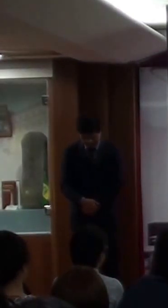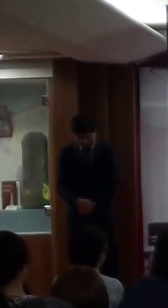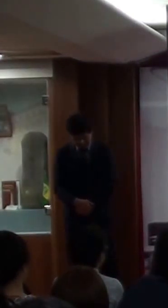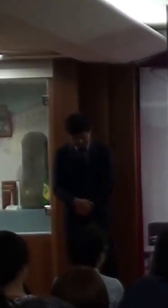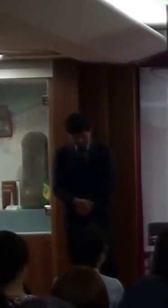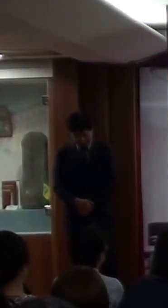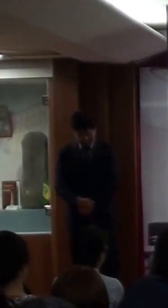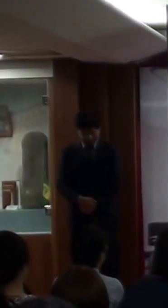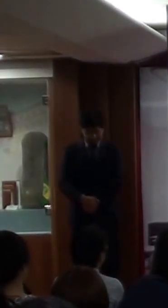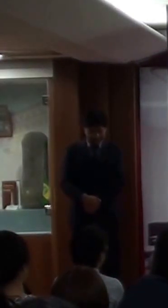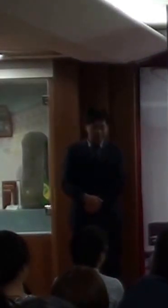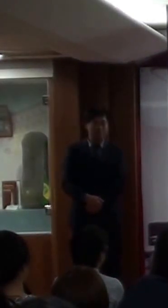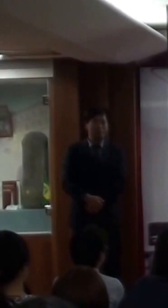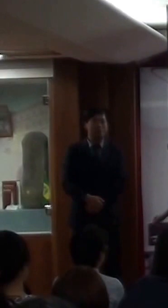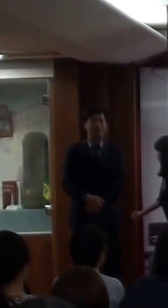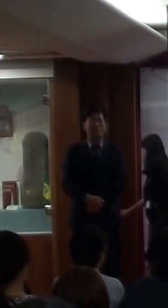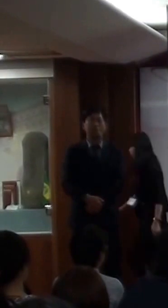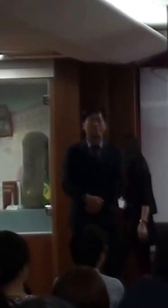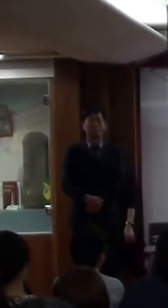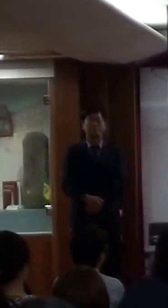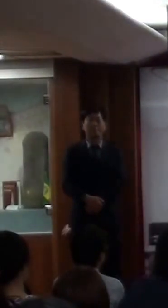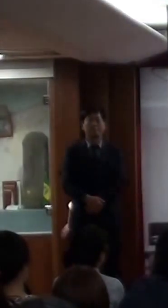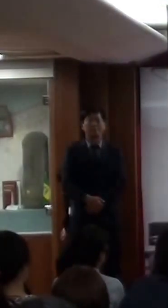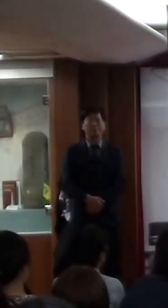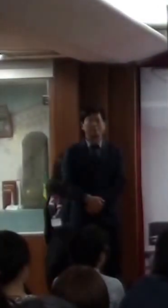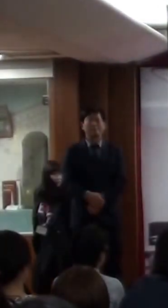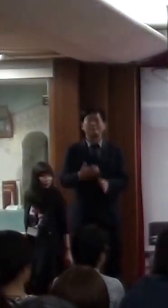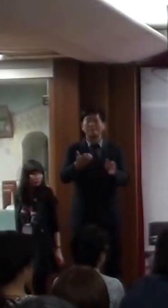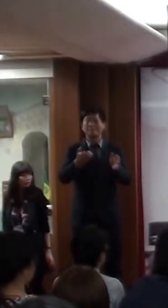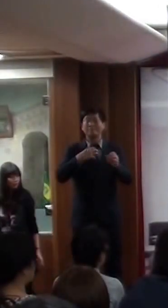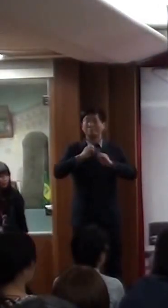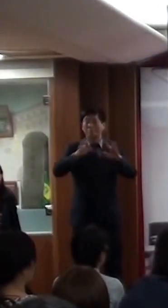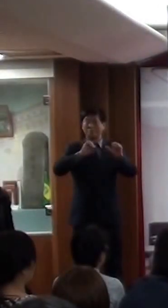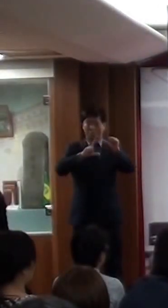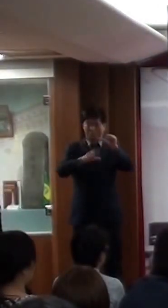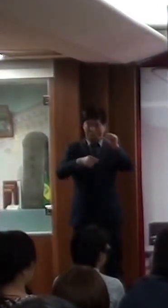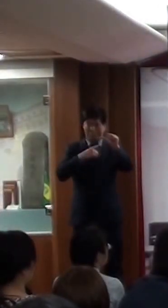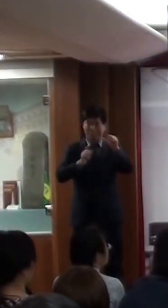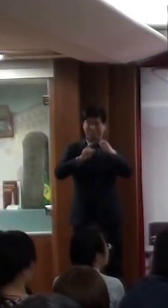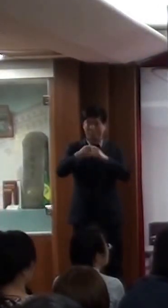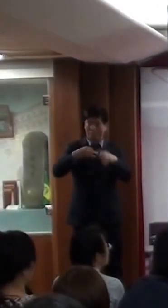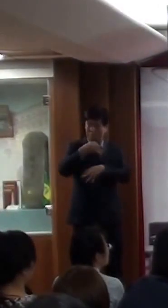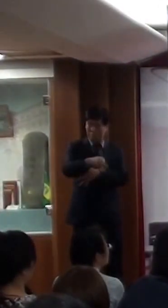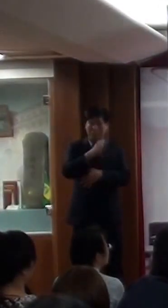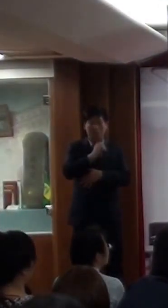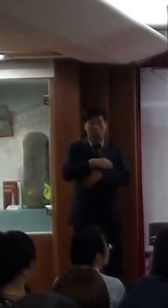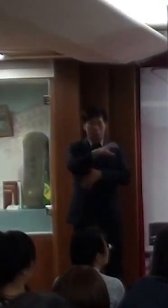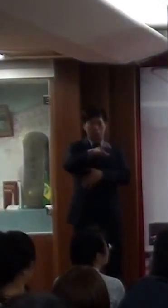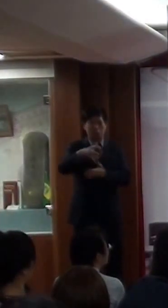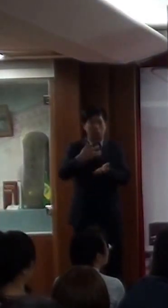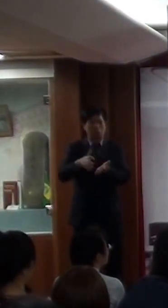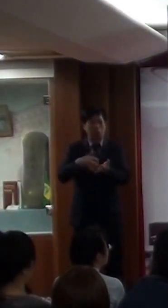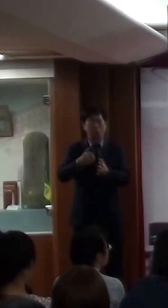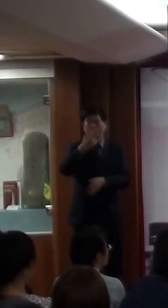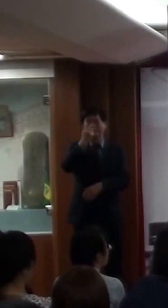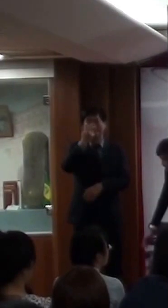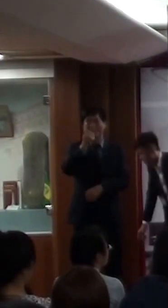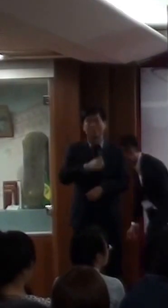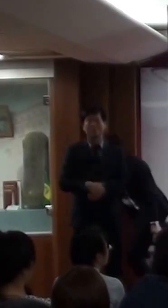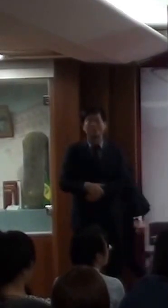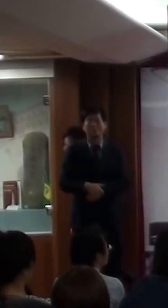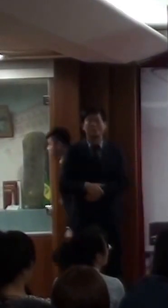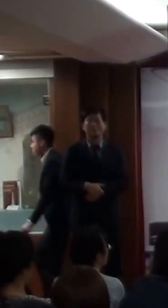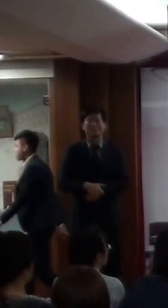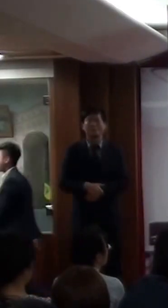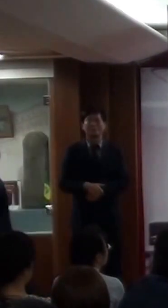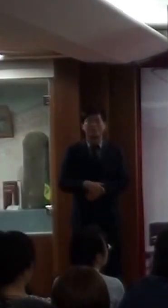元超方便。老师，你给我带给你哦。 是的，五月缴纳房屋税，管道多元超方便哦。这